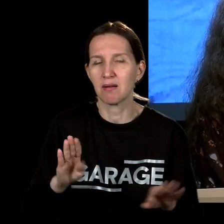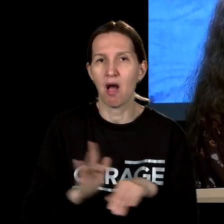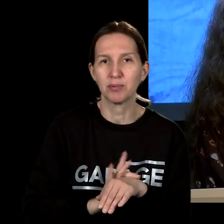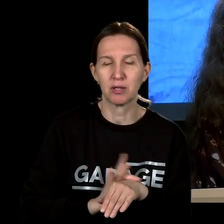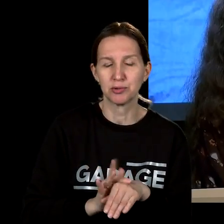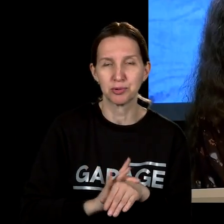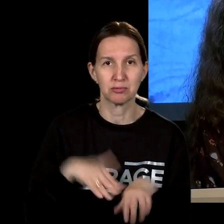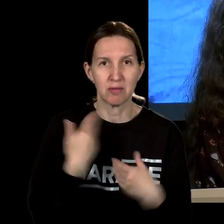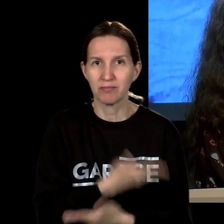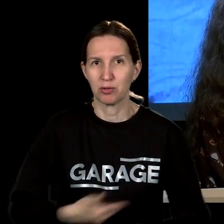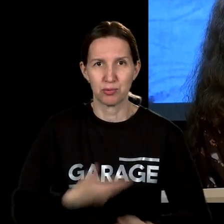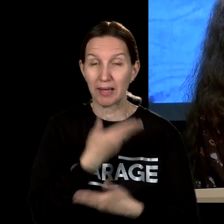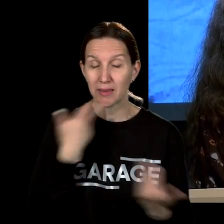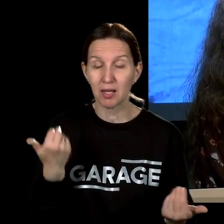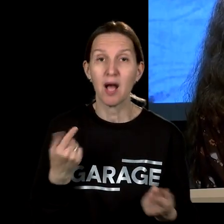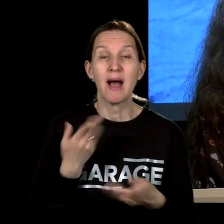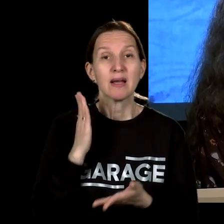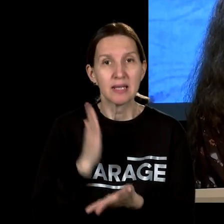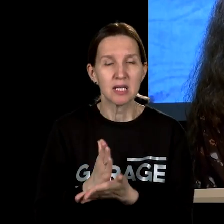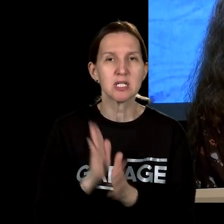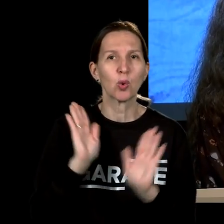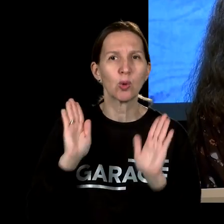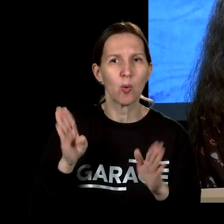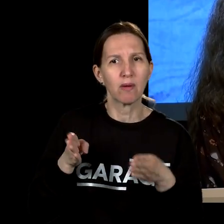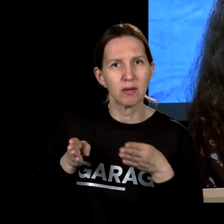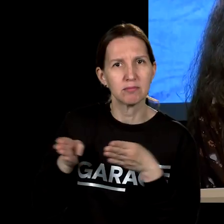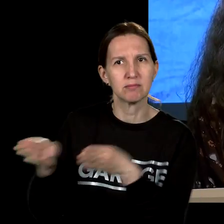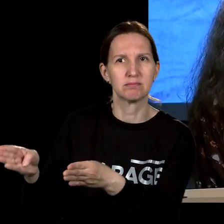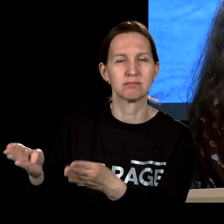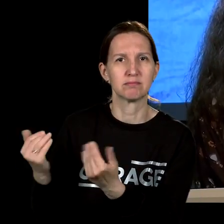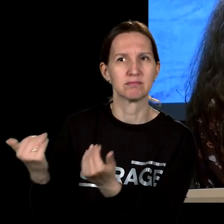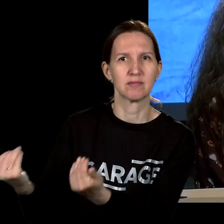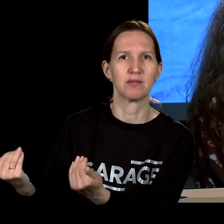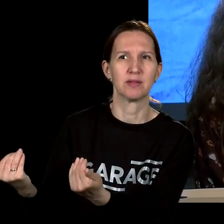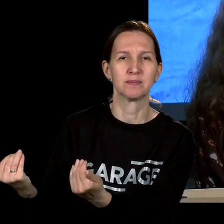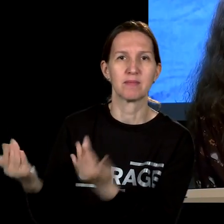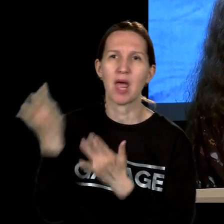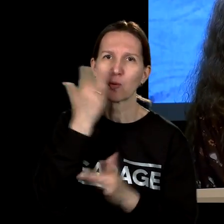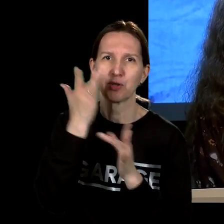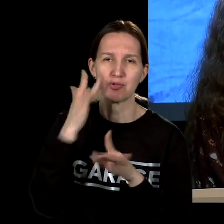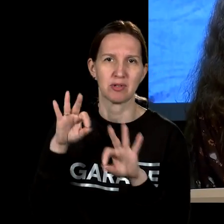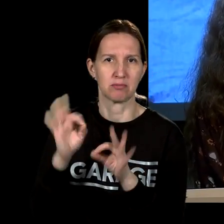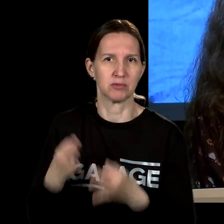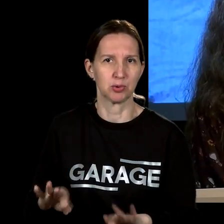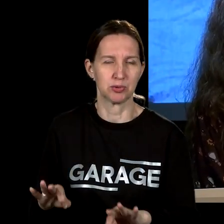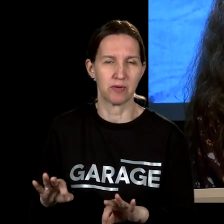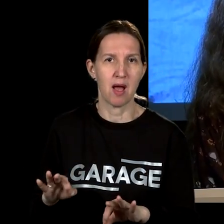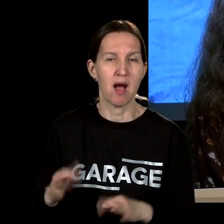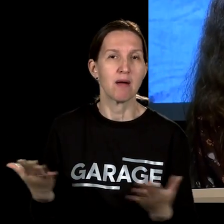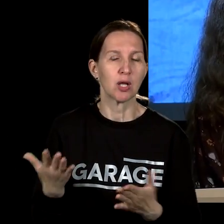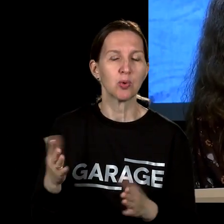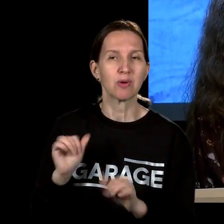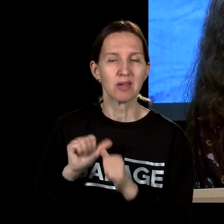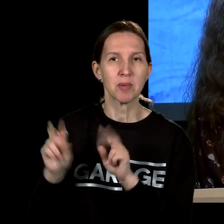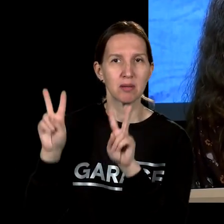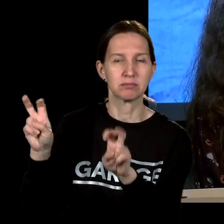никакой обнаженной натуры нет, вернее, она есть, но только в сугубо эротических произведениях, которые маркированы